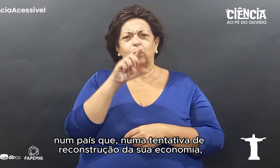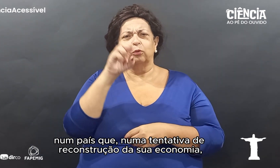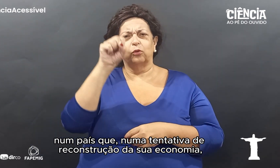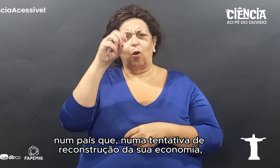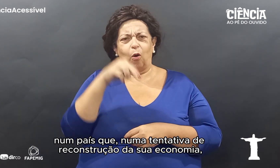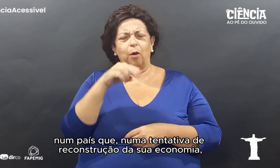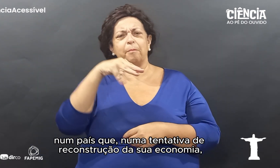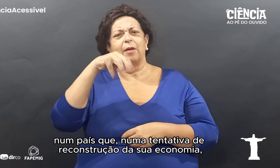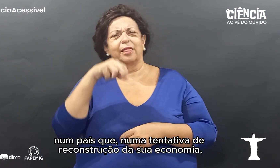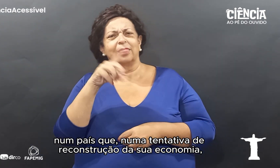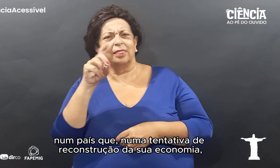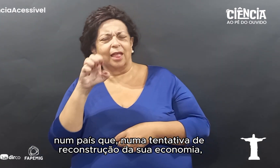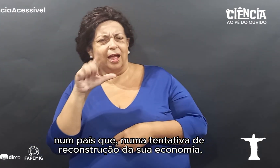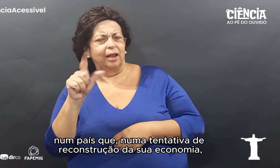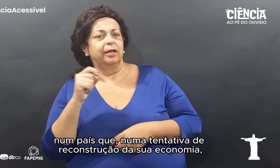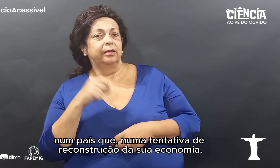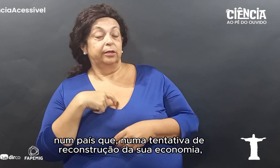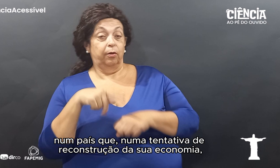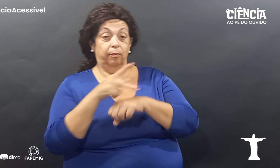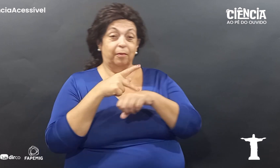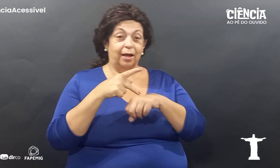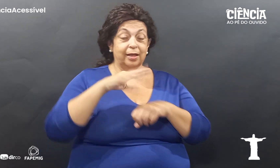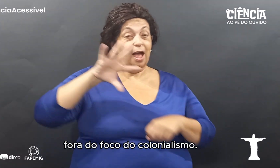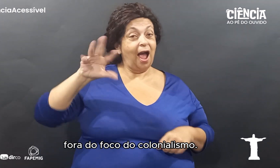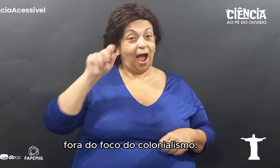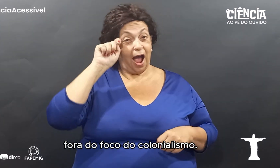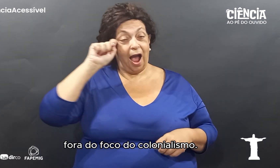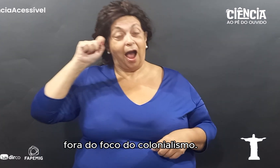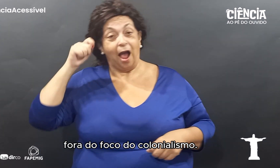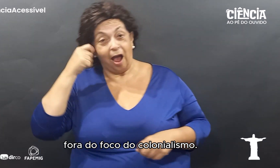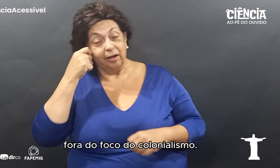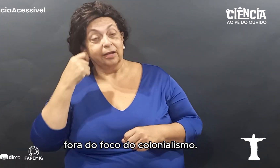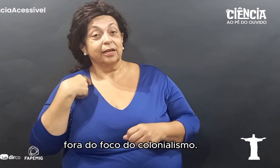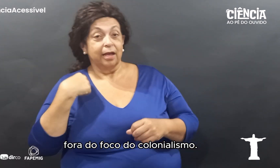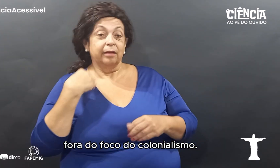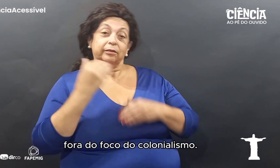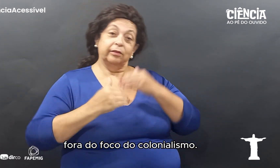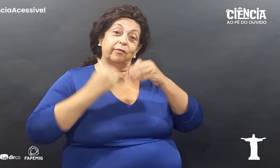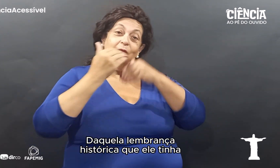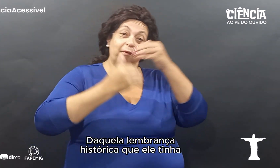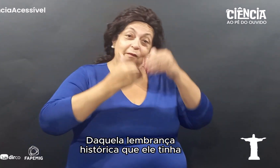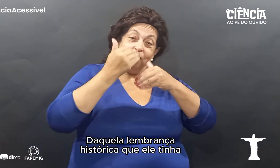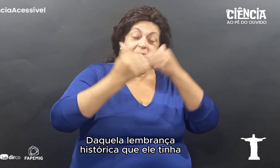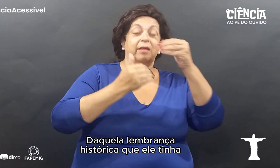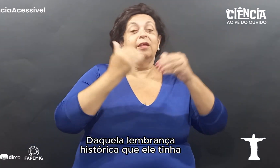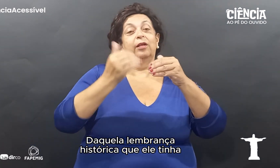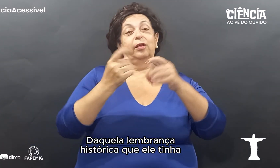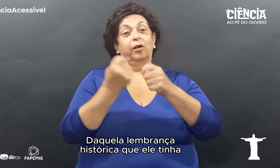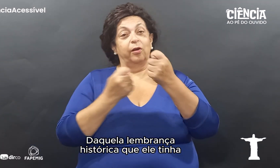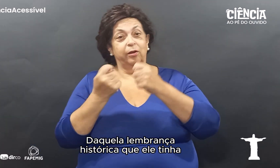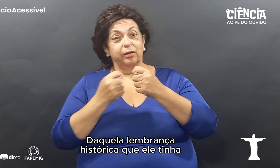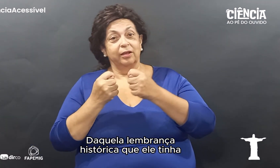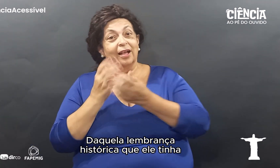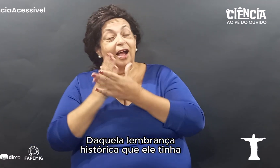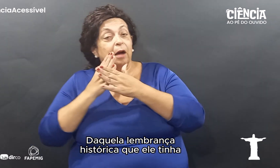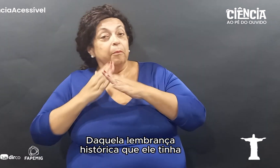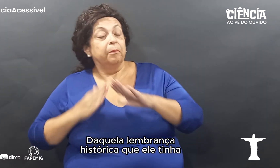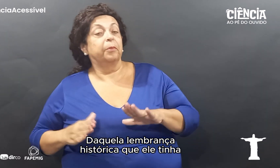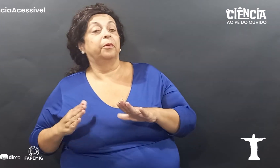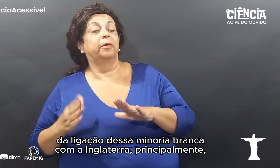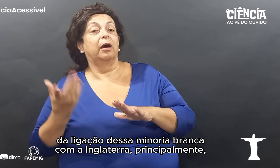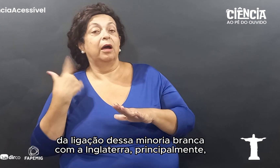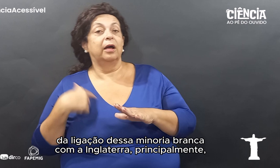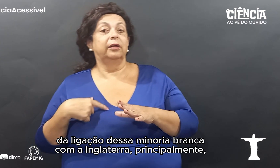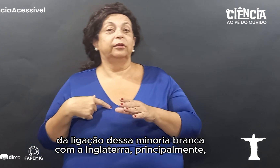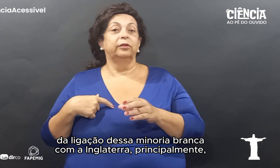numa tentativa de reconstrução da sua economia, fora do foco do colonialismo, daquela lembrança histórica que ele